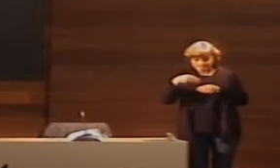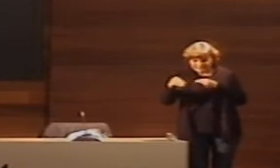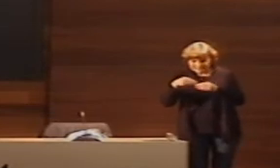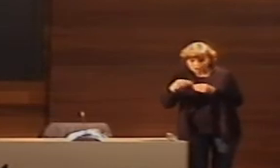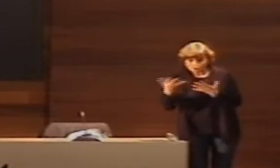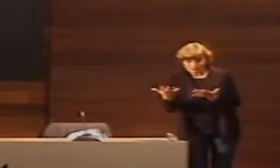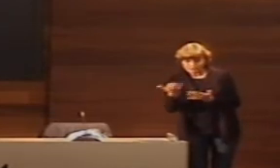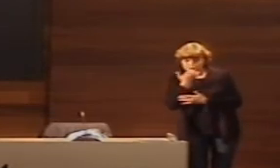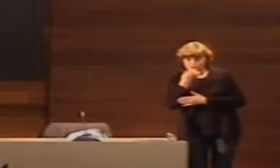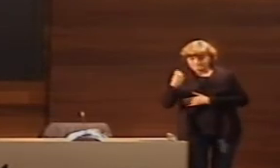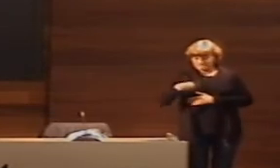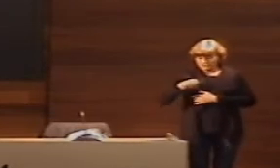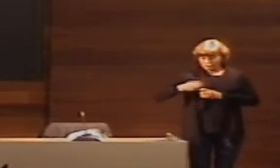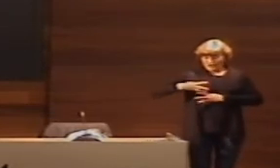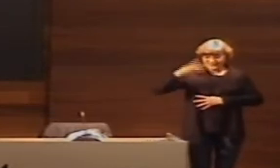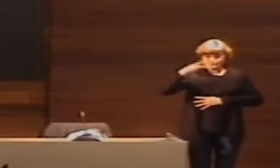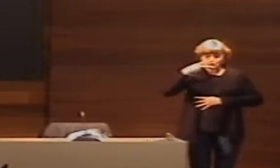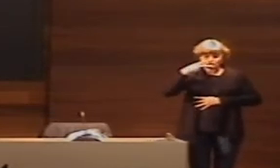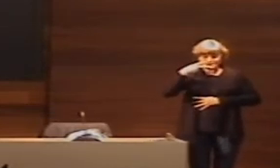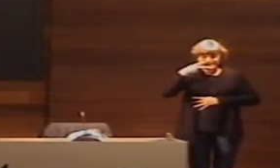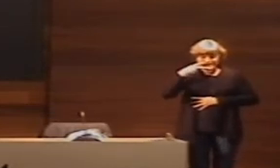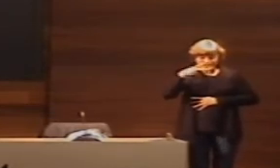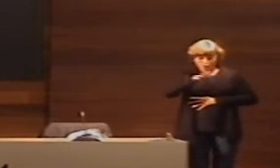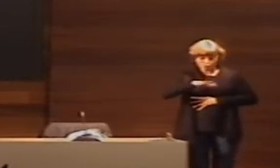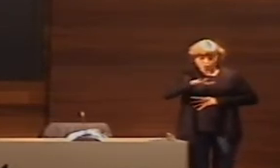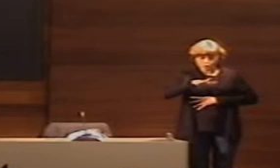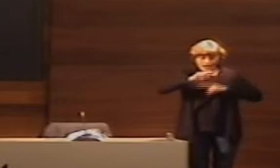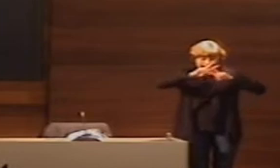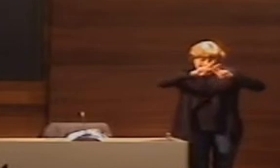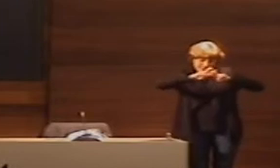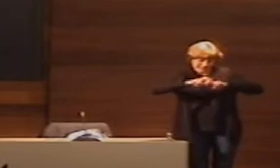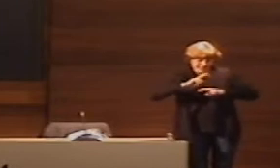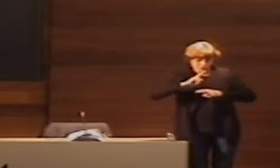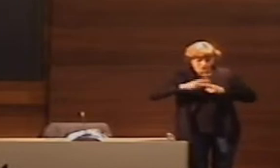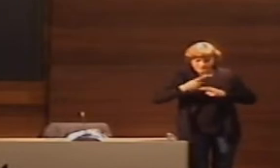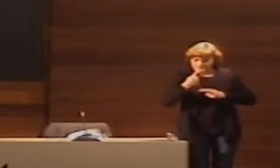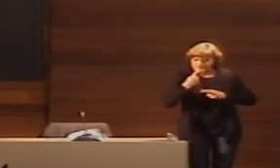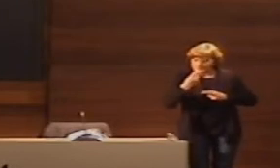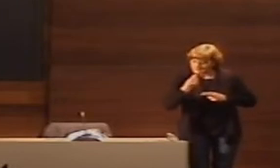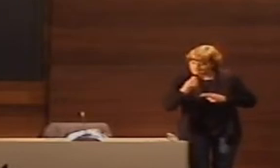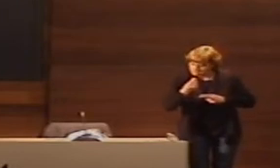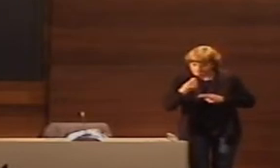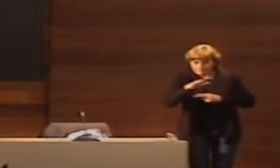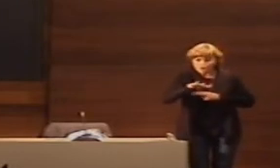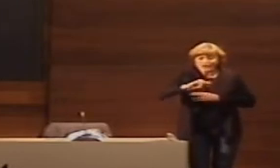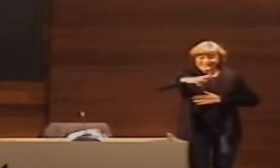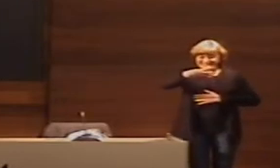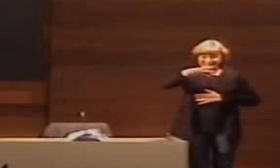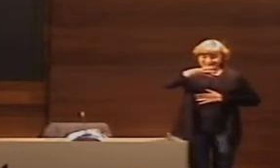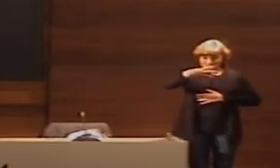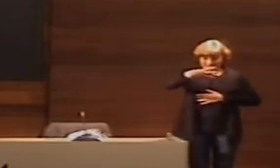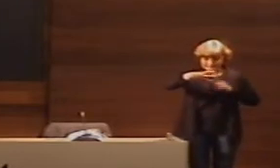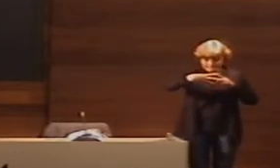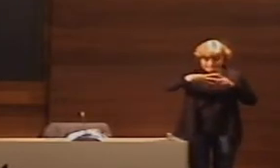en Tabacalera, en la zona de investigación, que no me sale ahora el nombre, cómo se llama, está en la tercera planta,